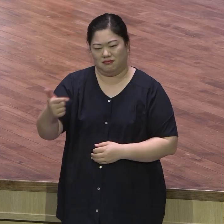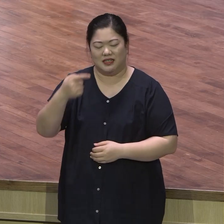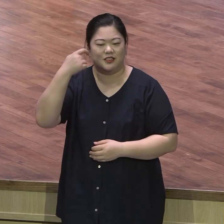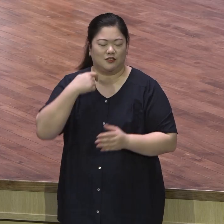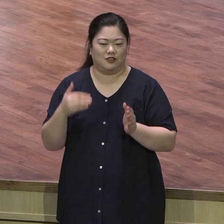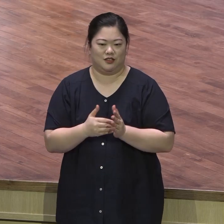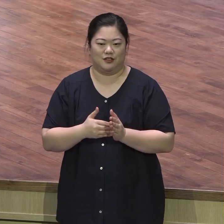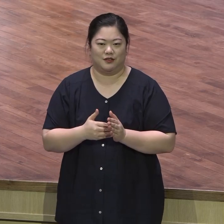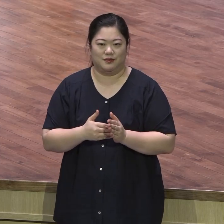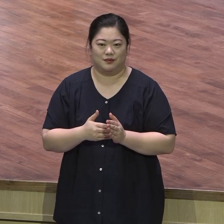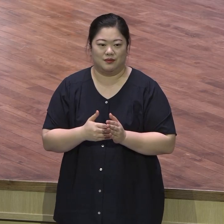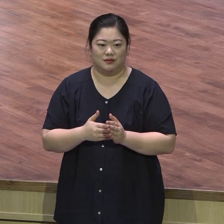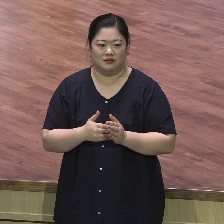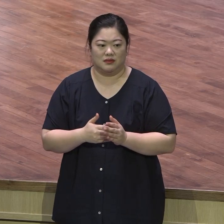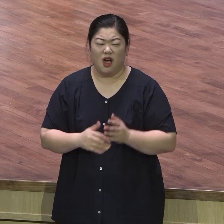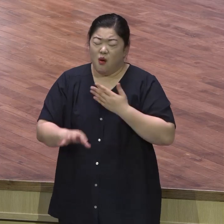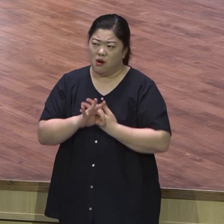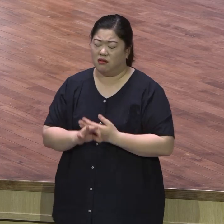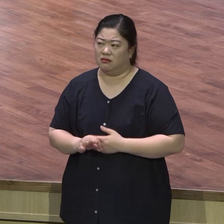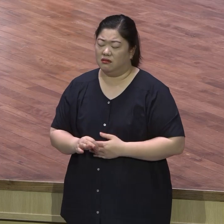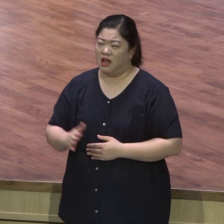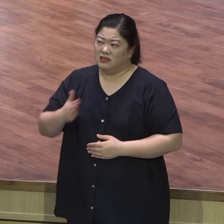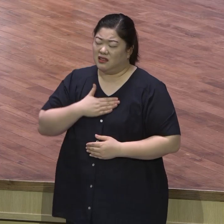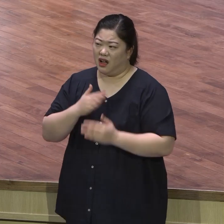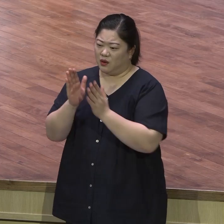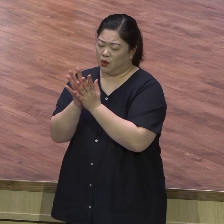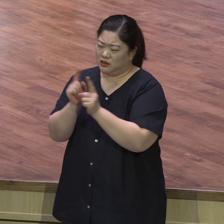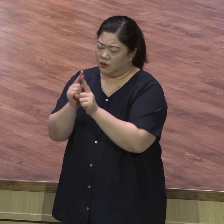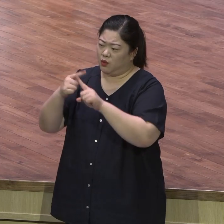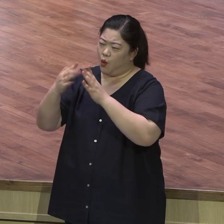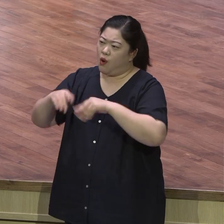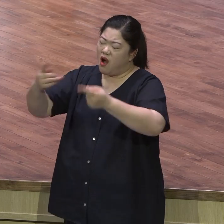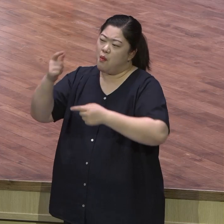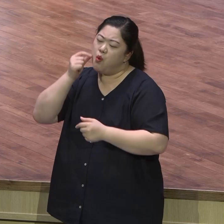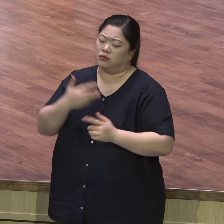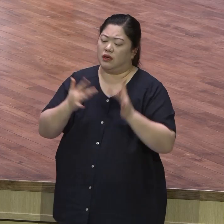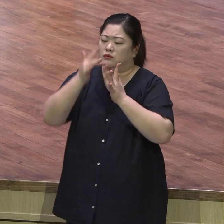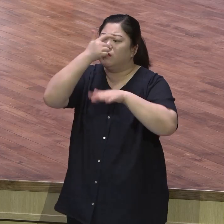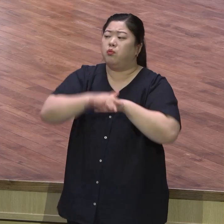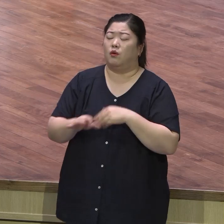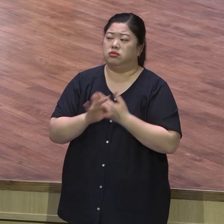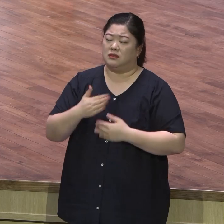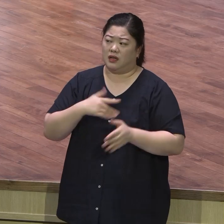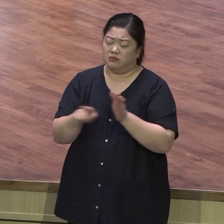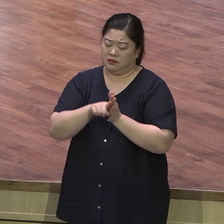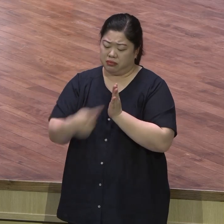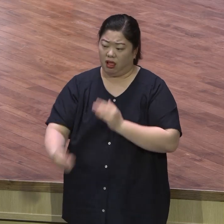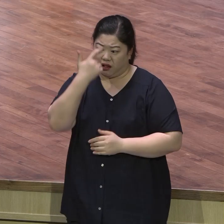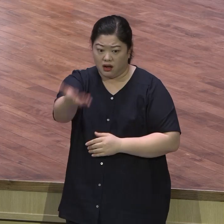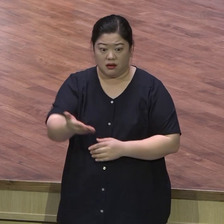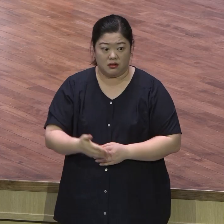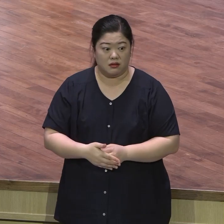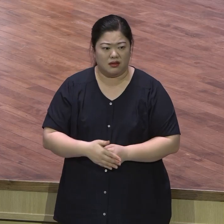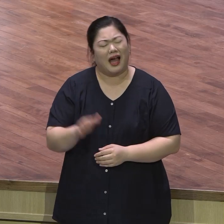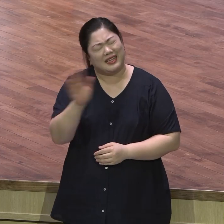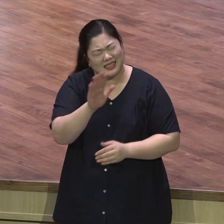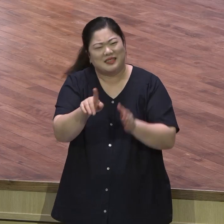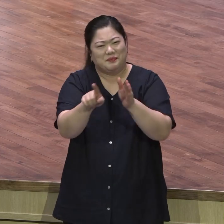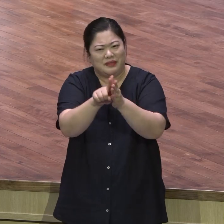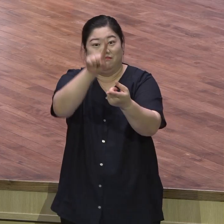그럼 온라인 예배 드리는 사람은 믿음이 없단 말이야. 그 말이 아니고요. 그 말이 아니에요. 얼마나 감사합니까. 예배를 가드리면서.